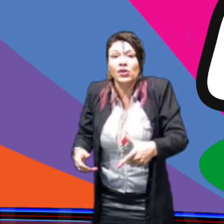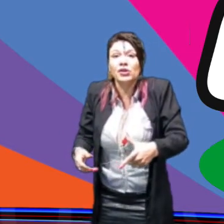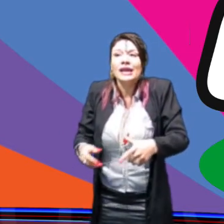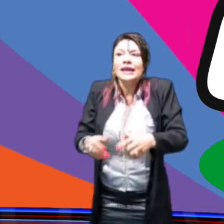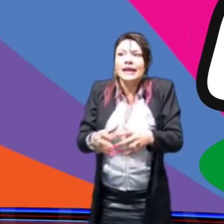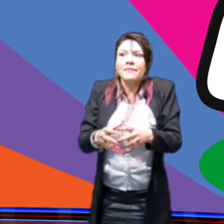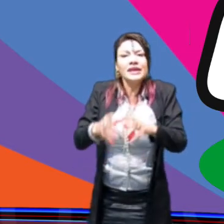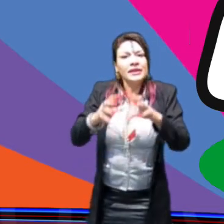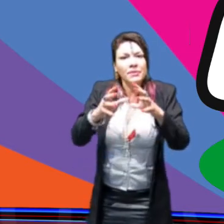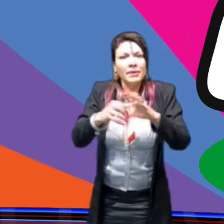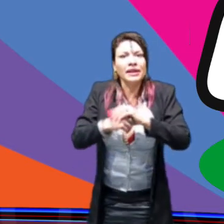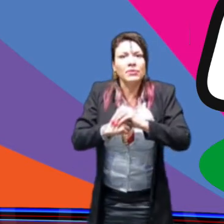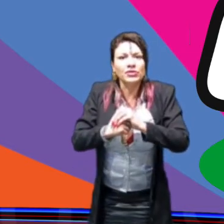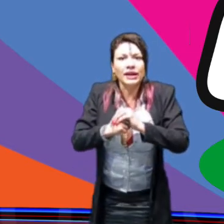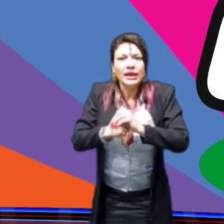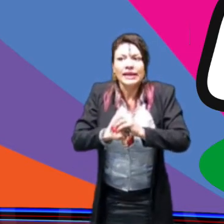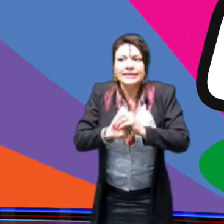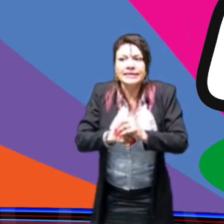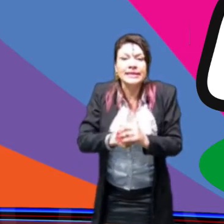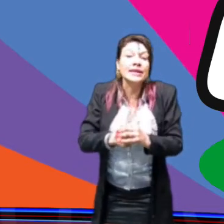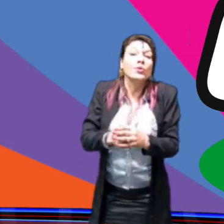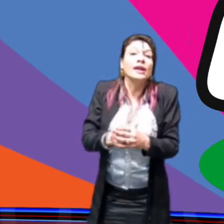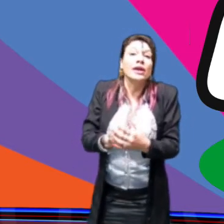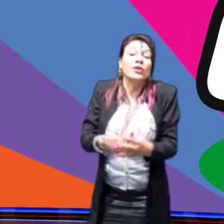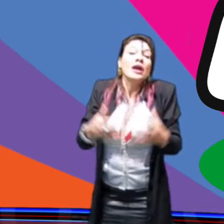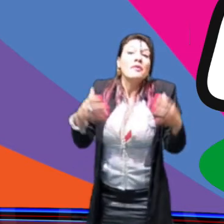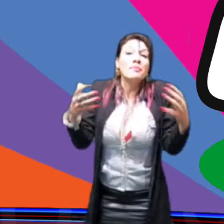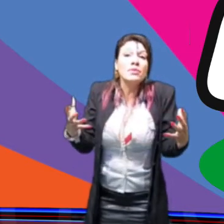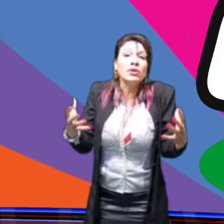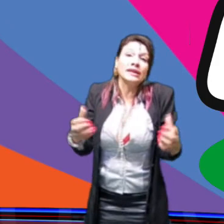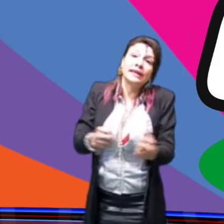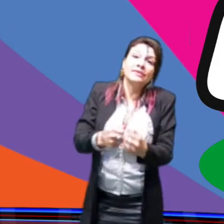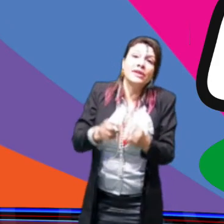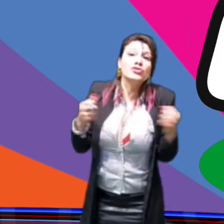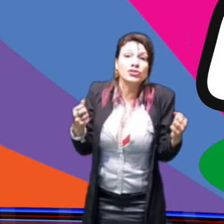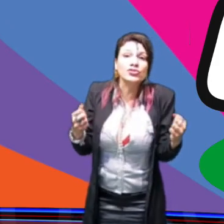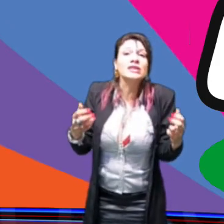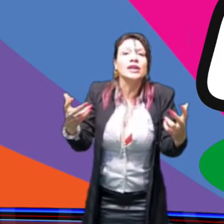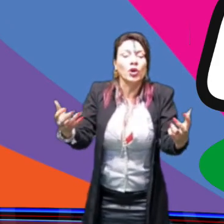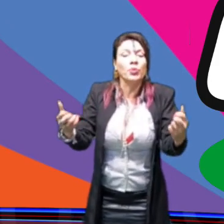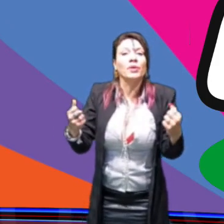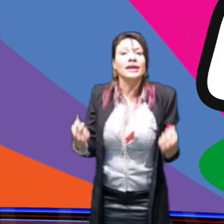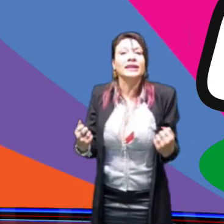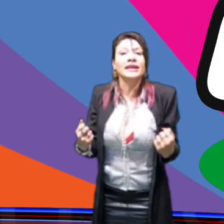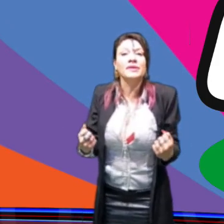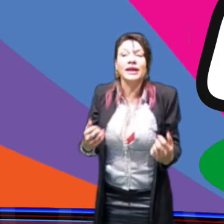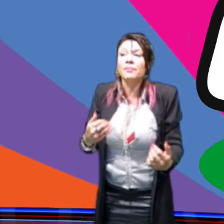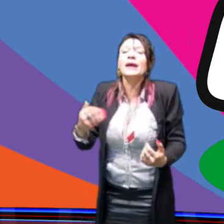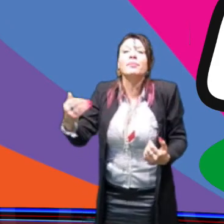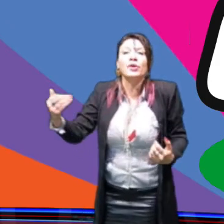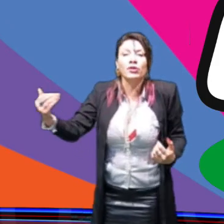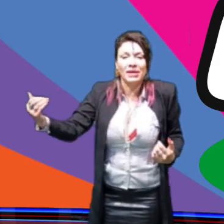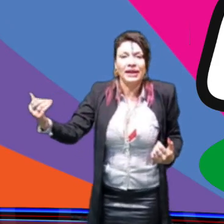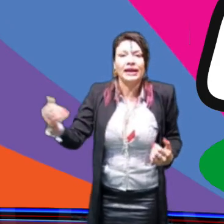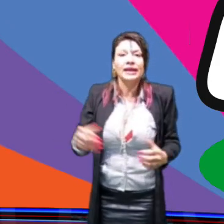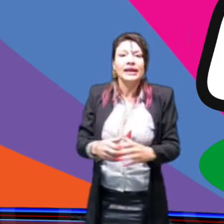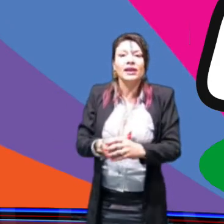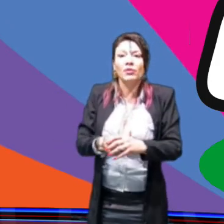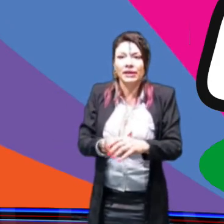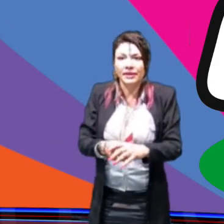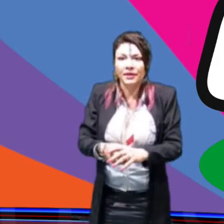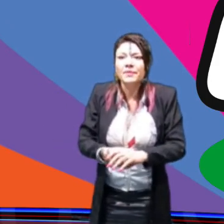hoy, y también van a demostrar la existencia de un creador vivo que está entre nosotros y que nos provee energía vital para podernos manejar en